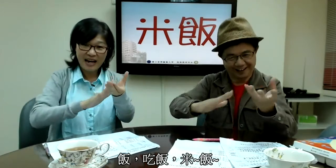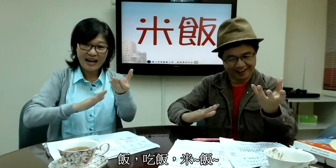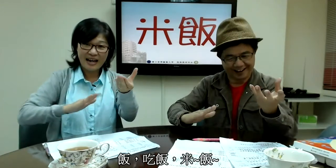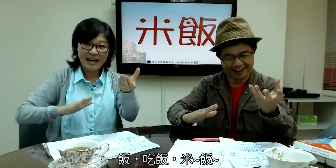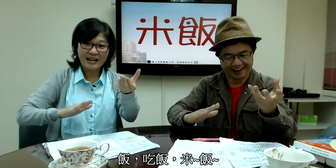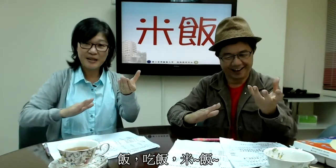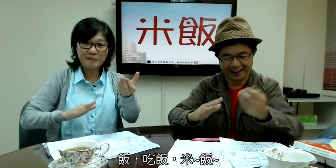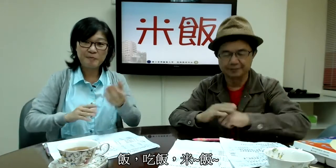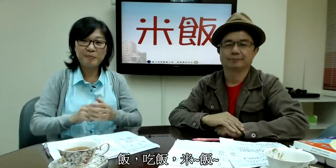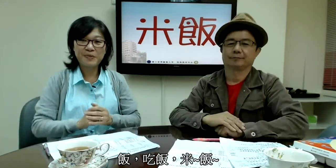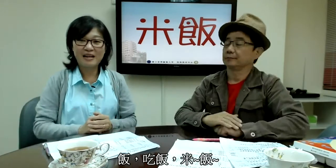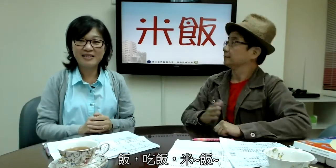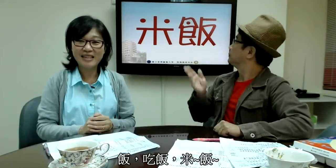饭。好，下一个，